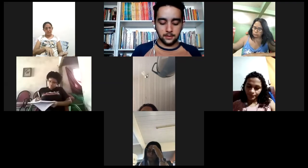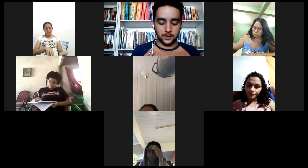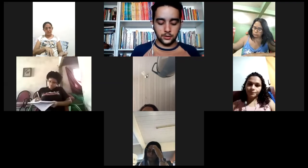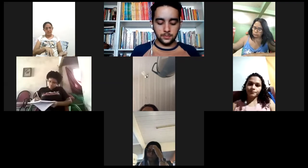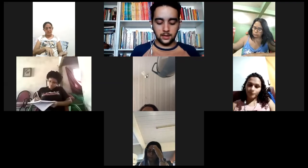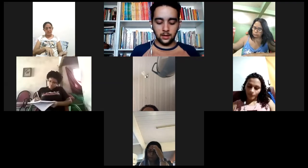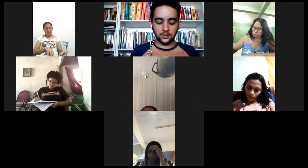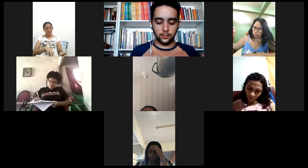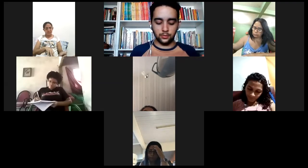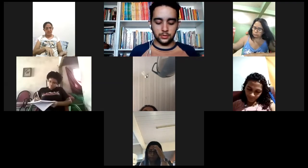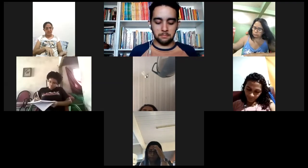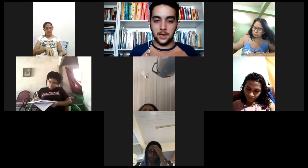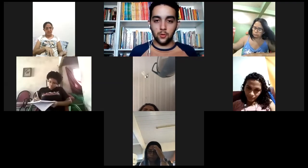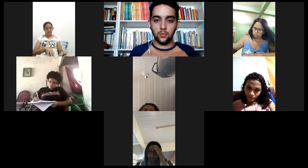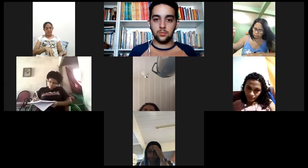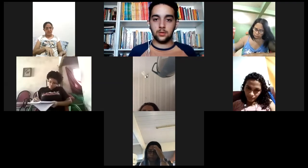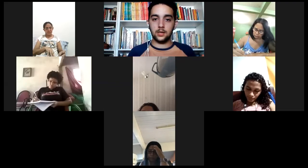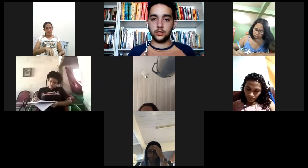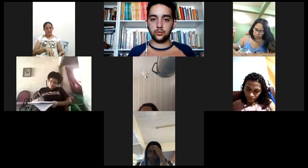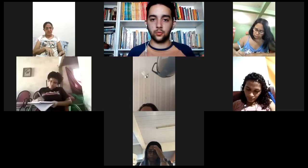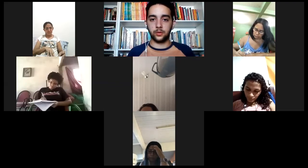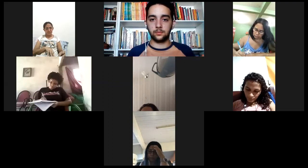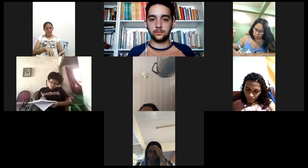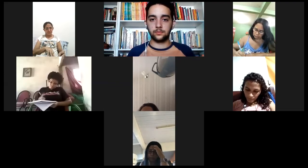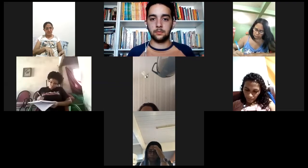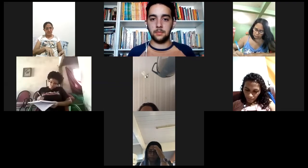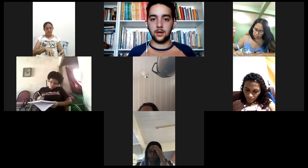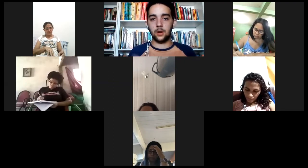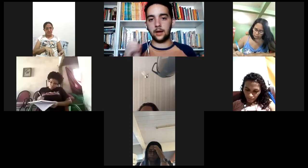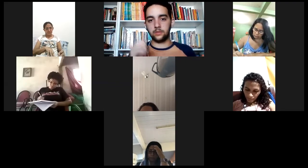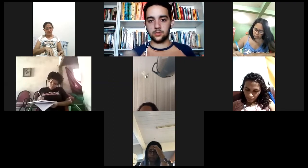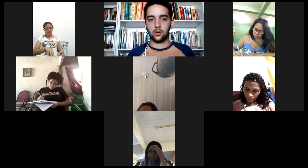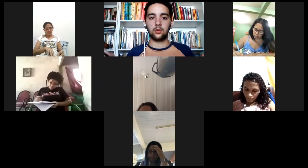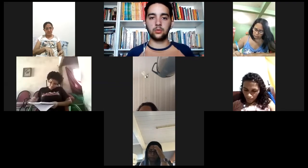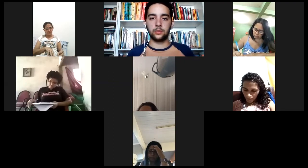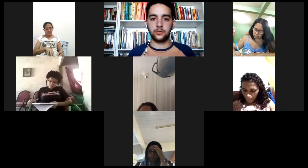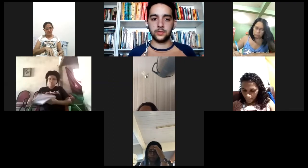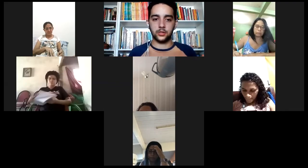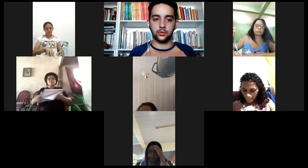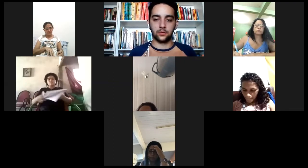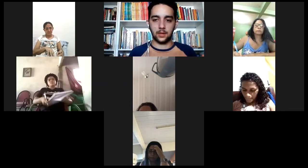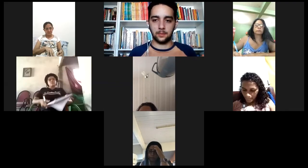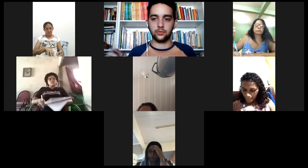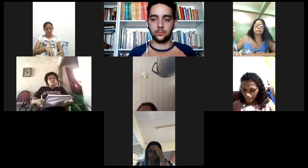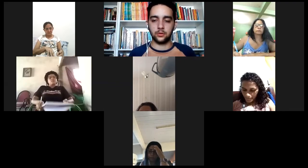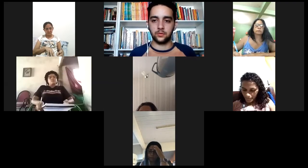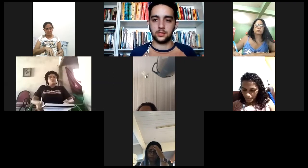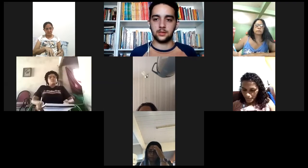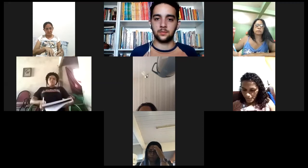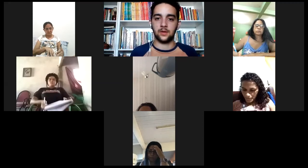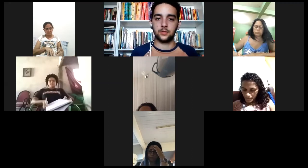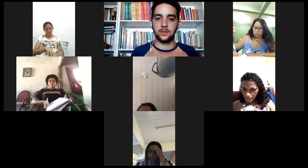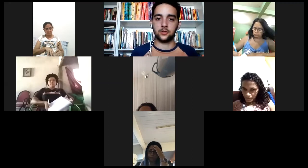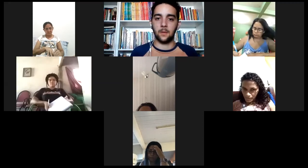B, fala de B, responde meu e diz o número. Meu, aí vocês colocam o número de vocês de novo. Repete o número de